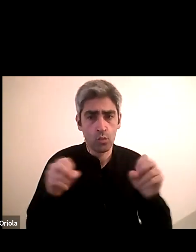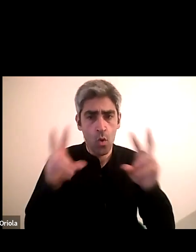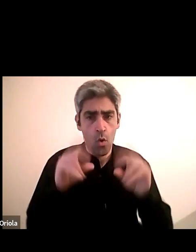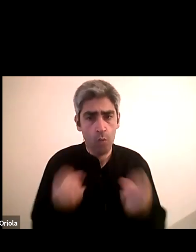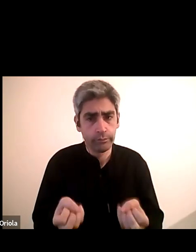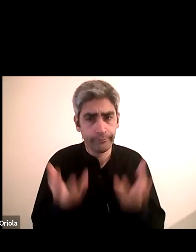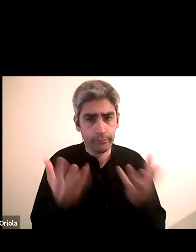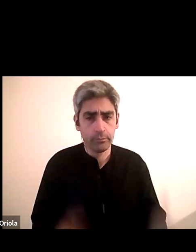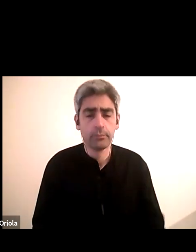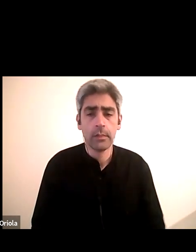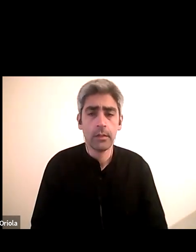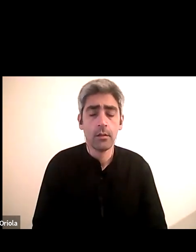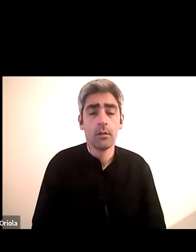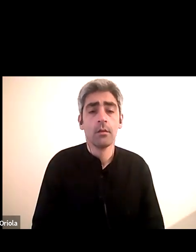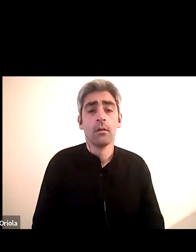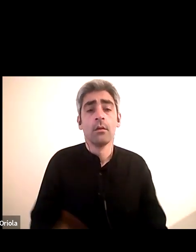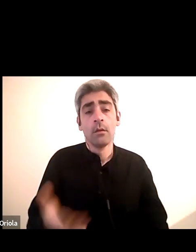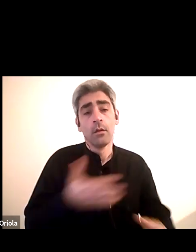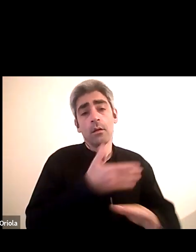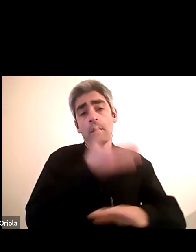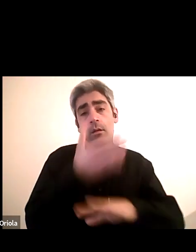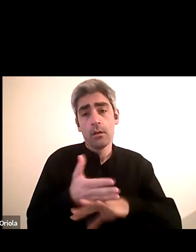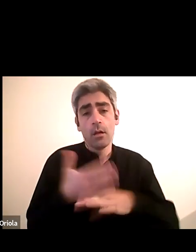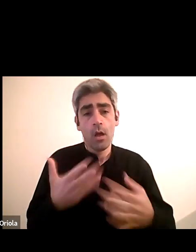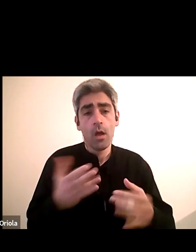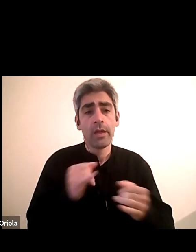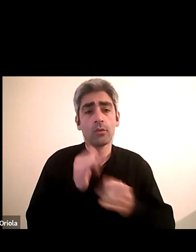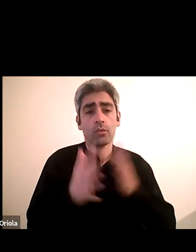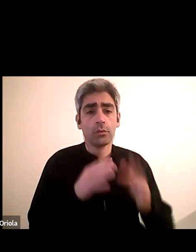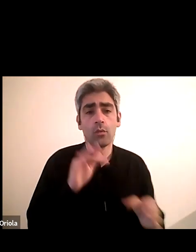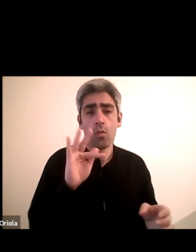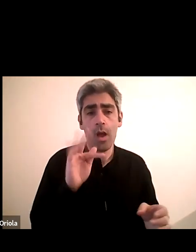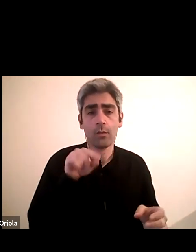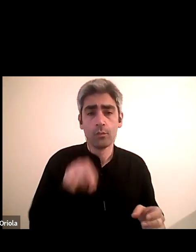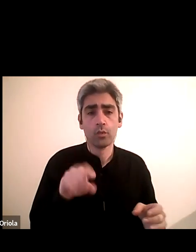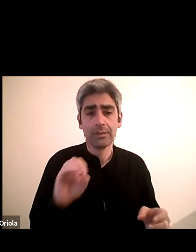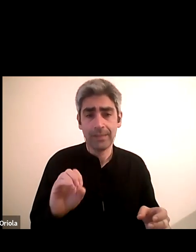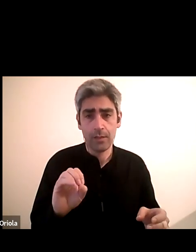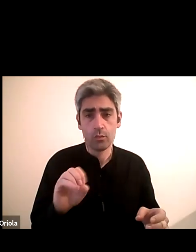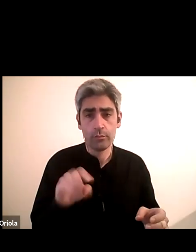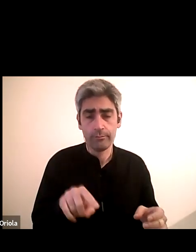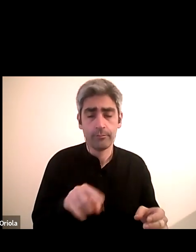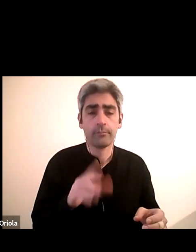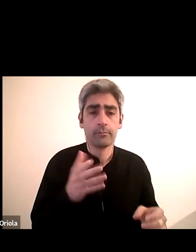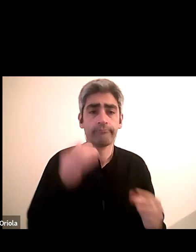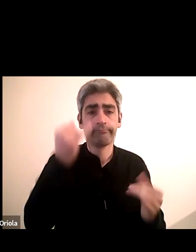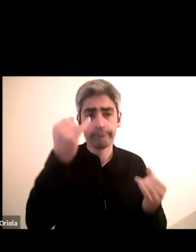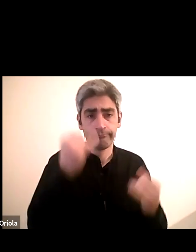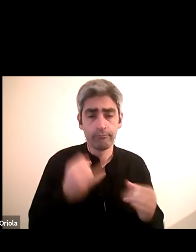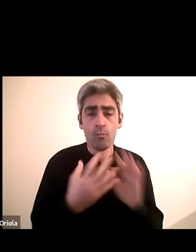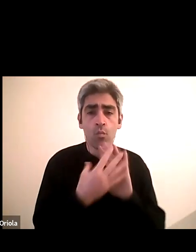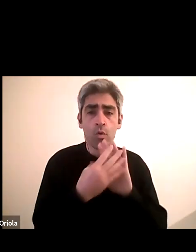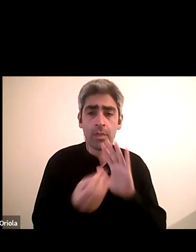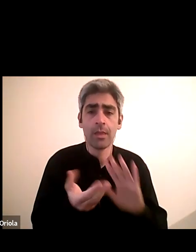aqui chegamos à indústria 4.0. Ora bem, nós passamos, portanto, de um